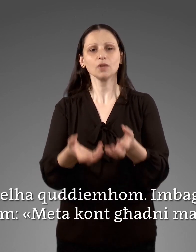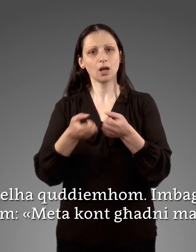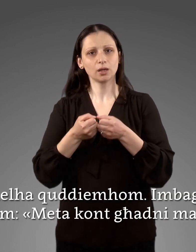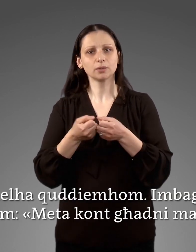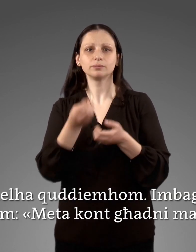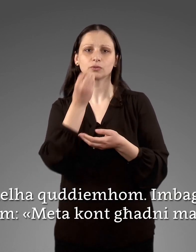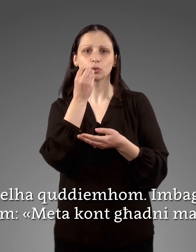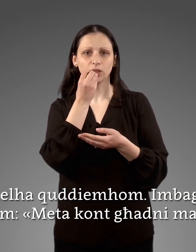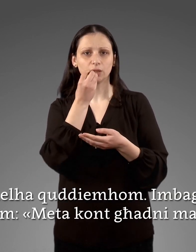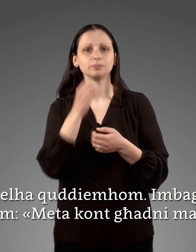kielha quddiemhom.